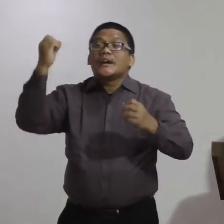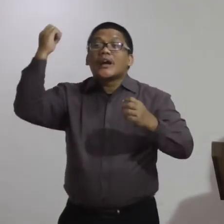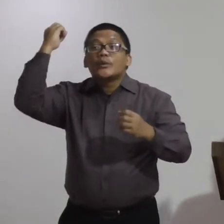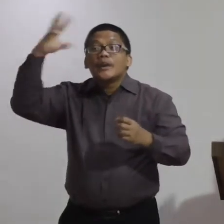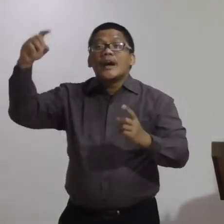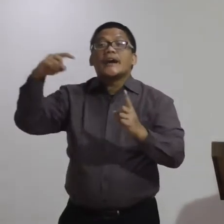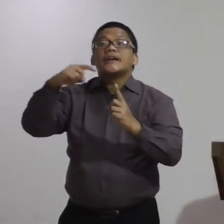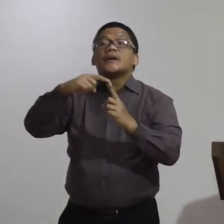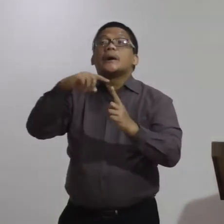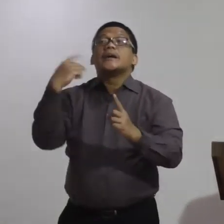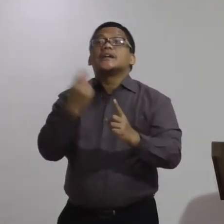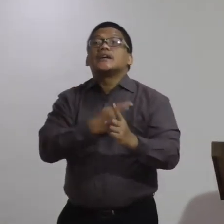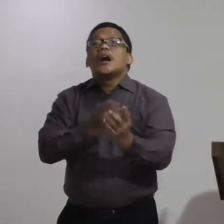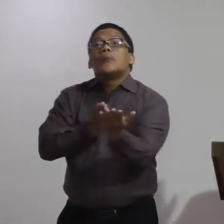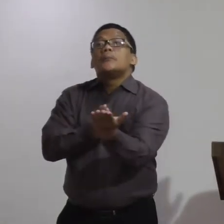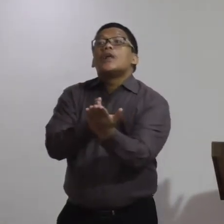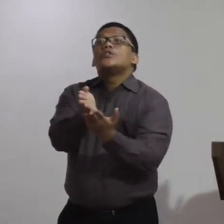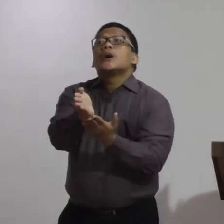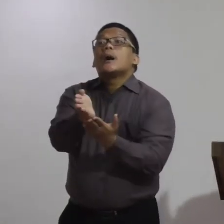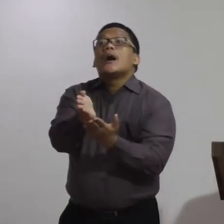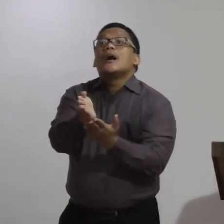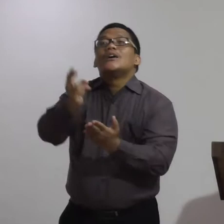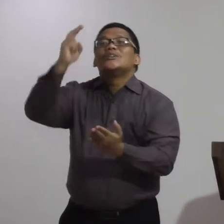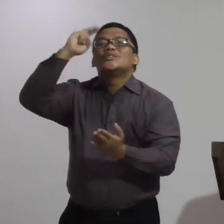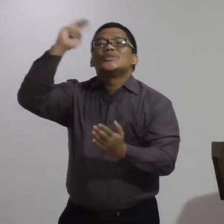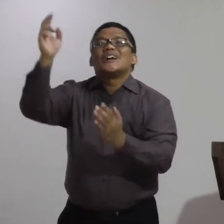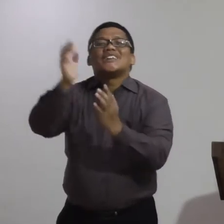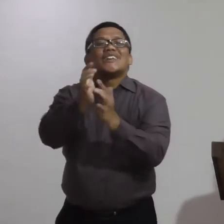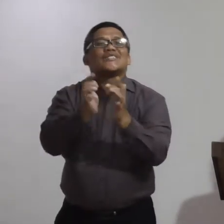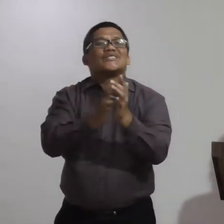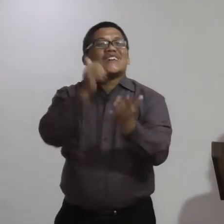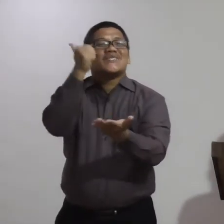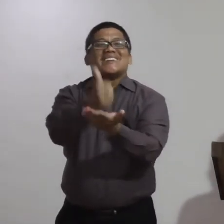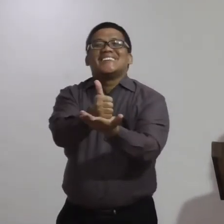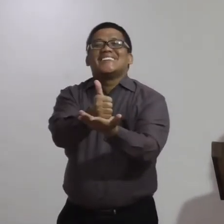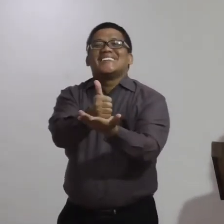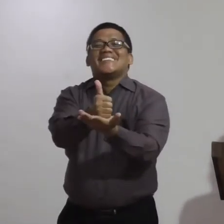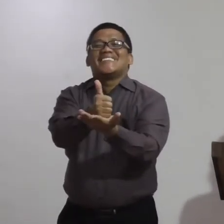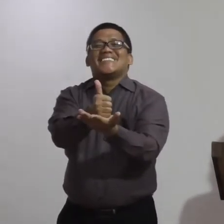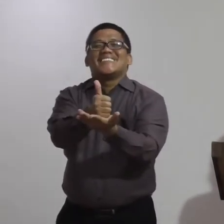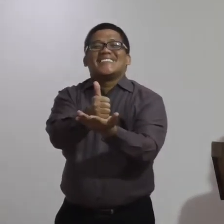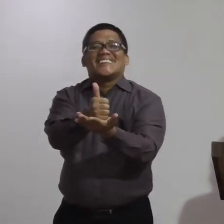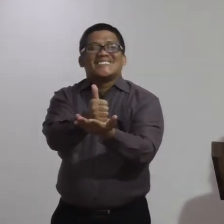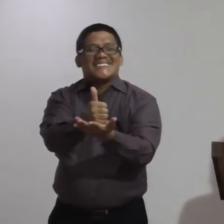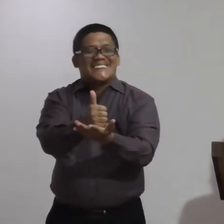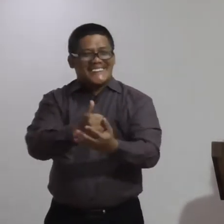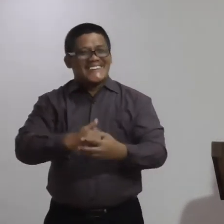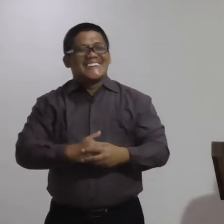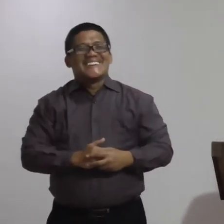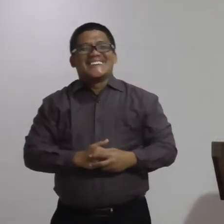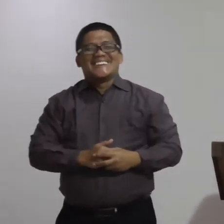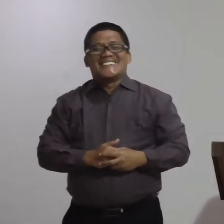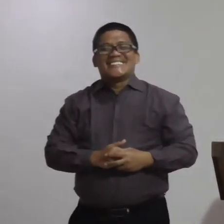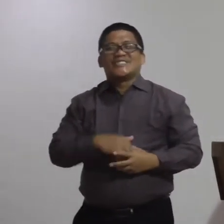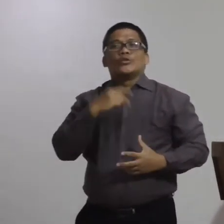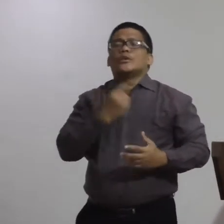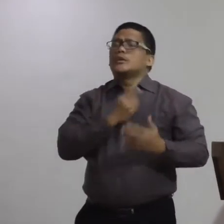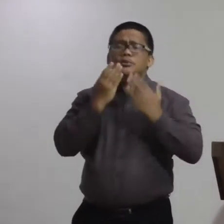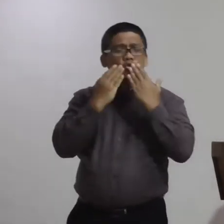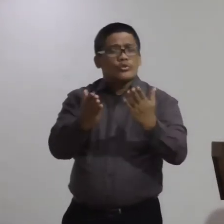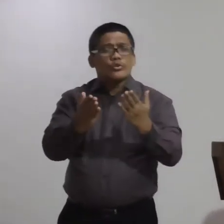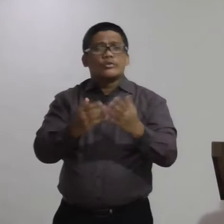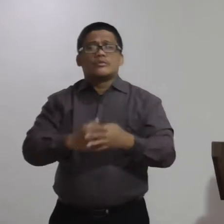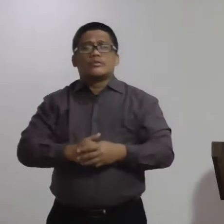semua melalui siapa? Melalui Yesus Kristus. Ya. Nah, jadi kita